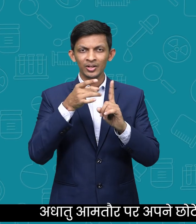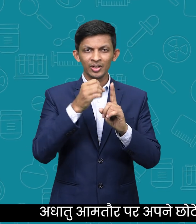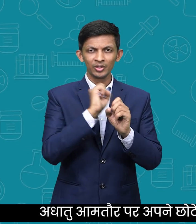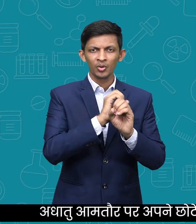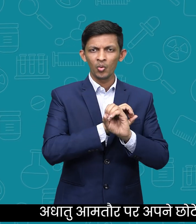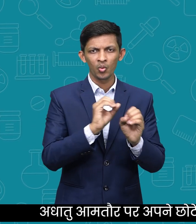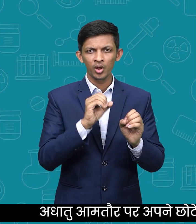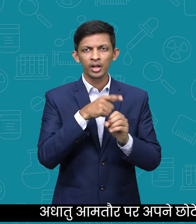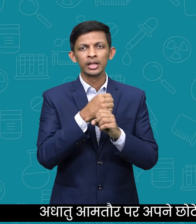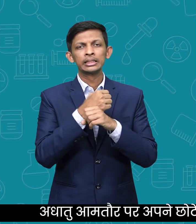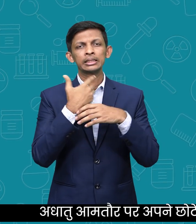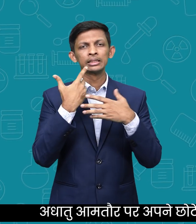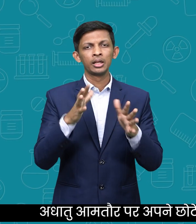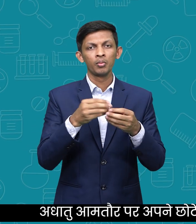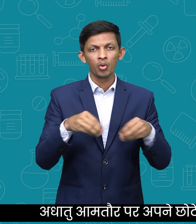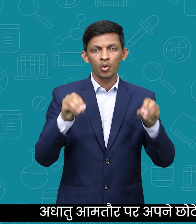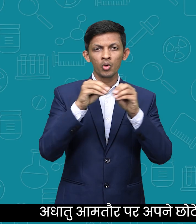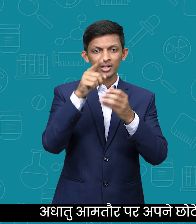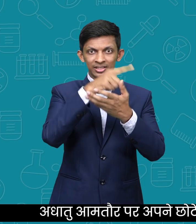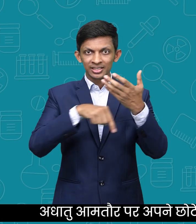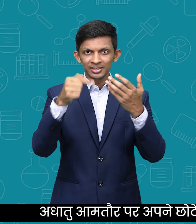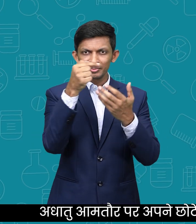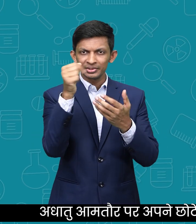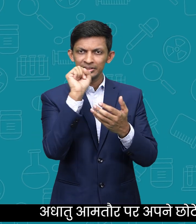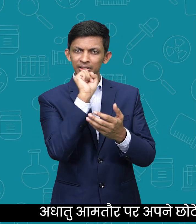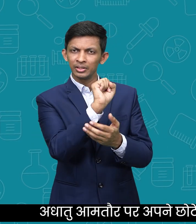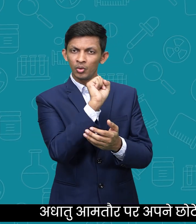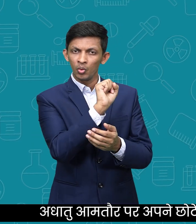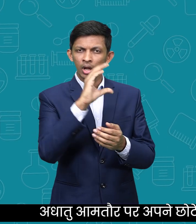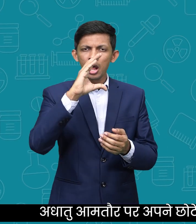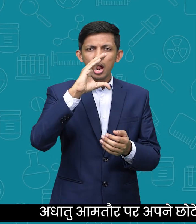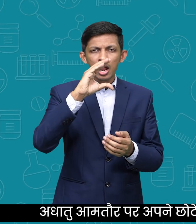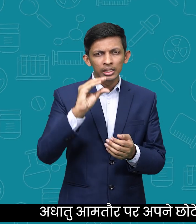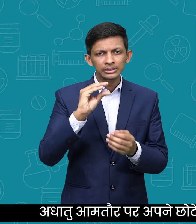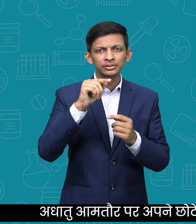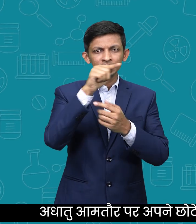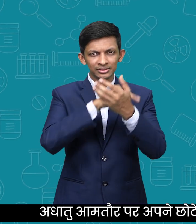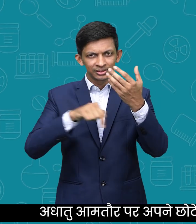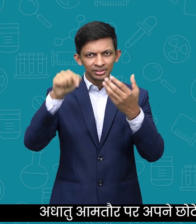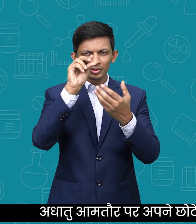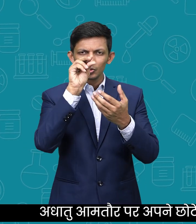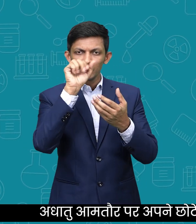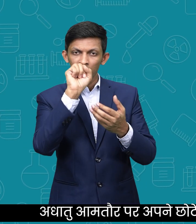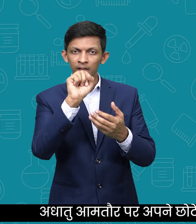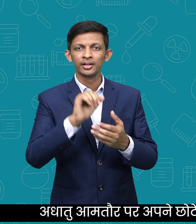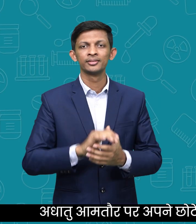अधातु आम तौर पर अपने छोटे परमाणु त्रिज्या के कारण अधिक विद्युतीय होते हैं।